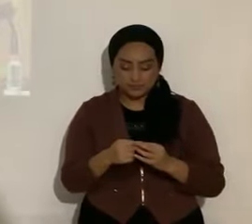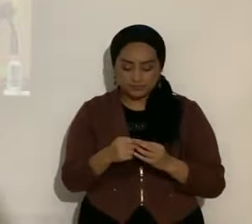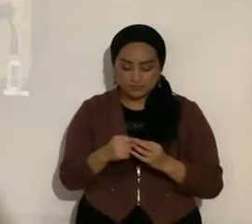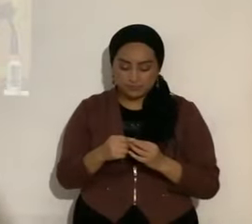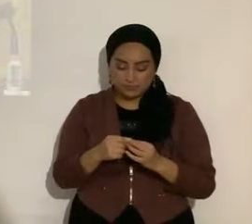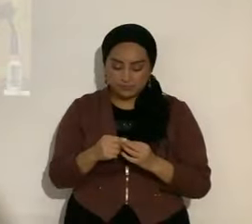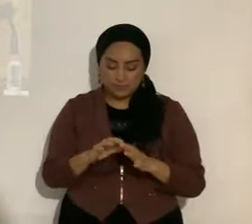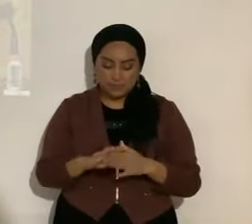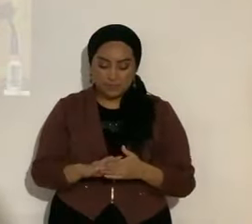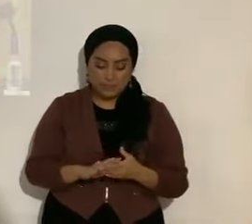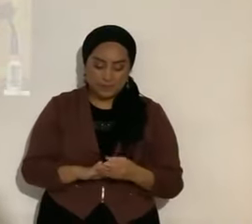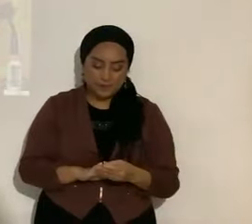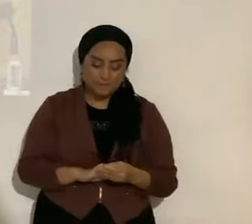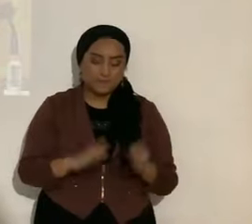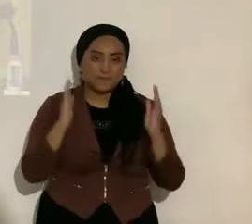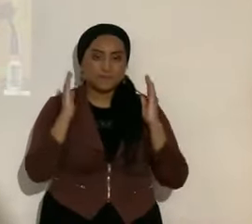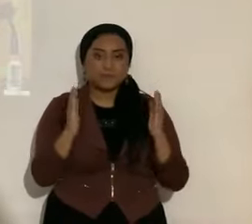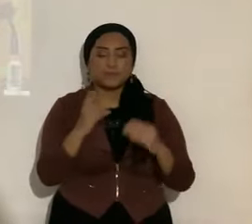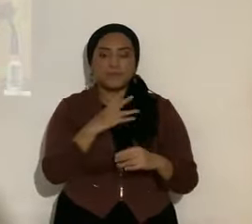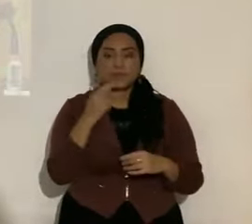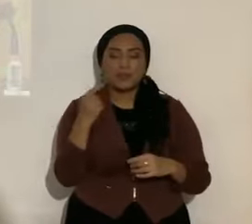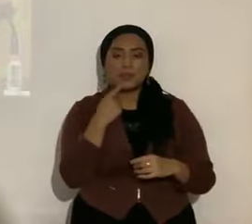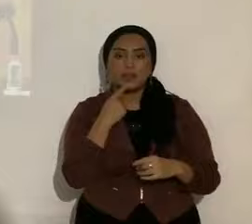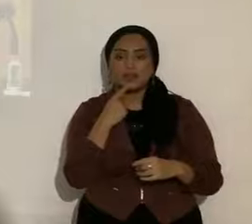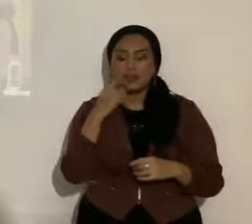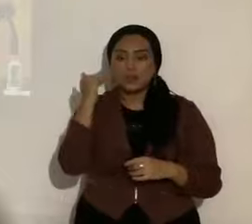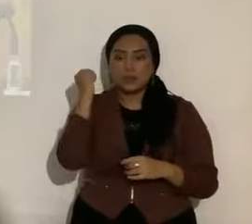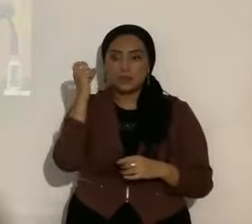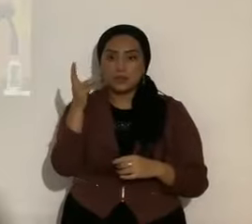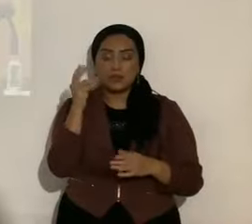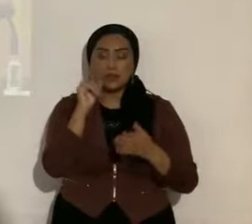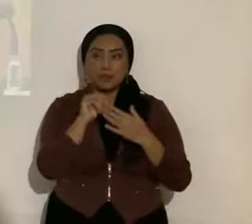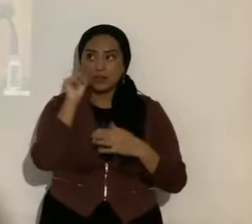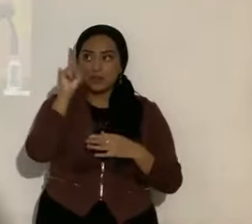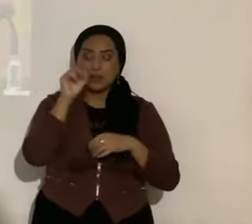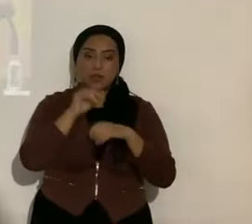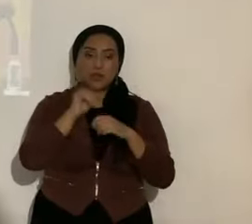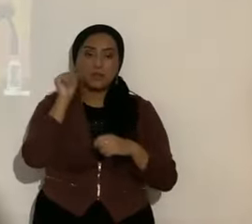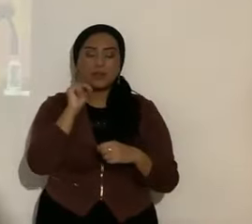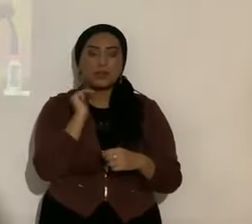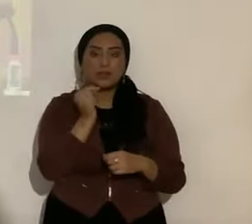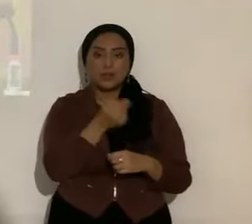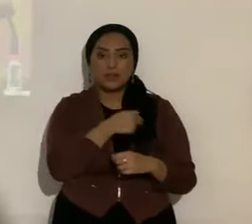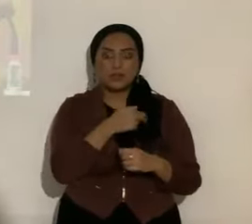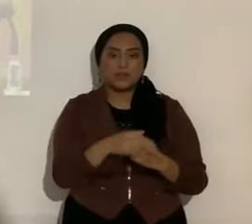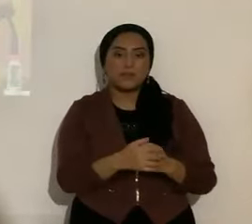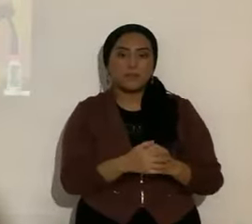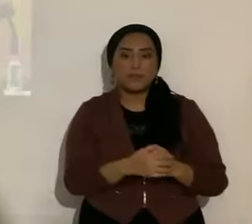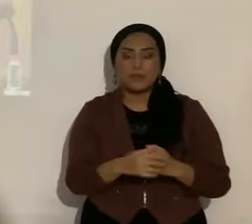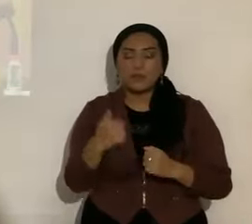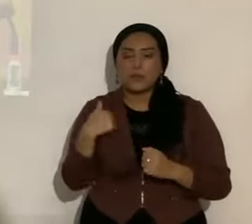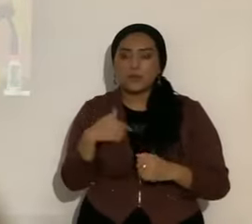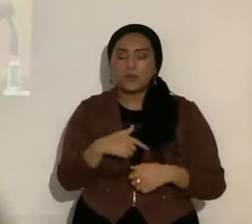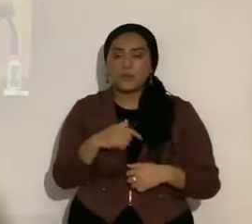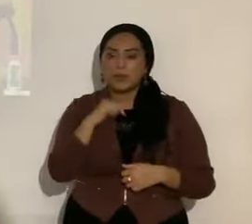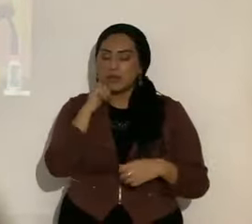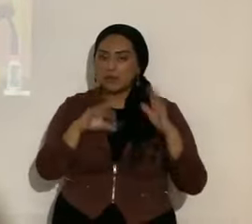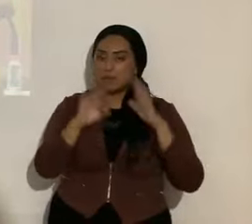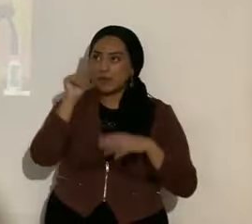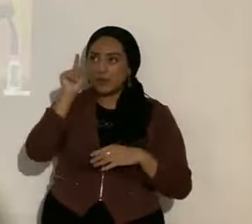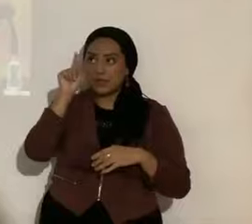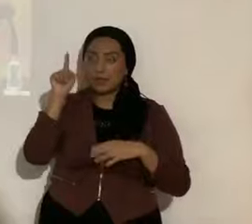Bueno, entonces atención. Y dice de hecho Yahshua que Él nos llamó, nosotros no lo elegimos